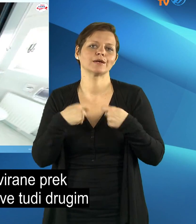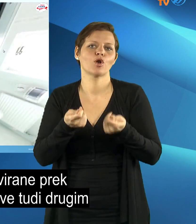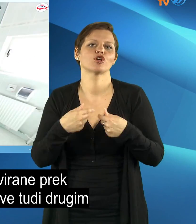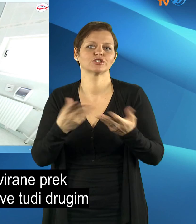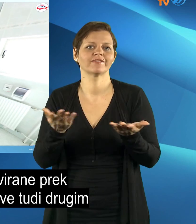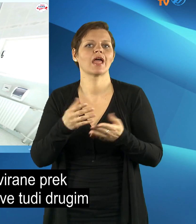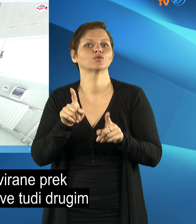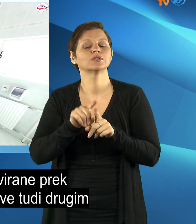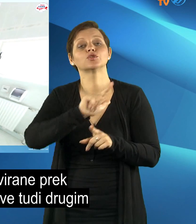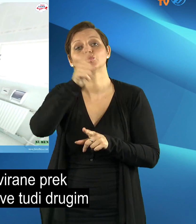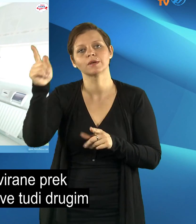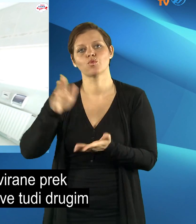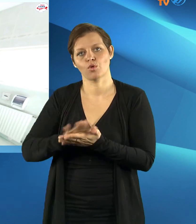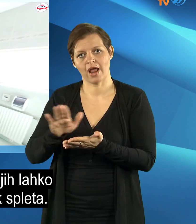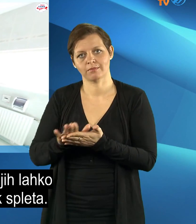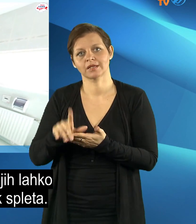jih lahko rezervirajo prek spleta.